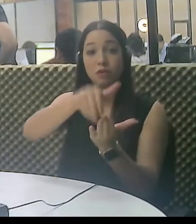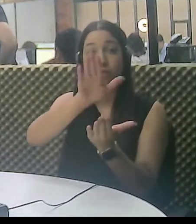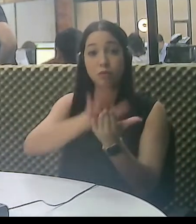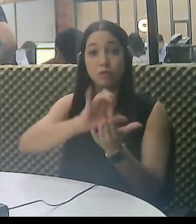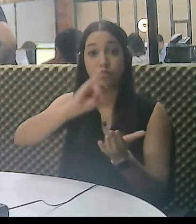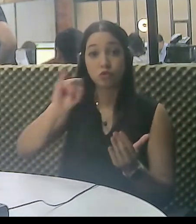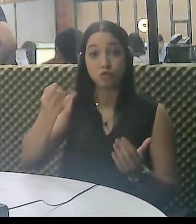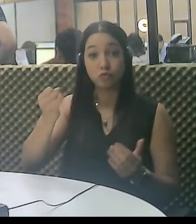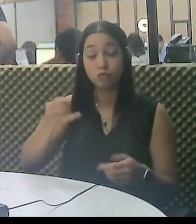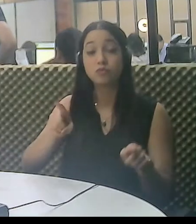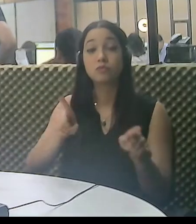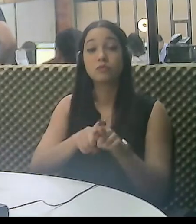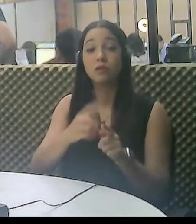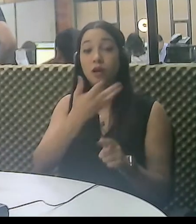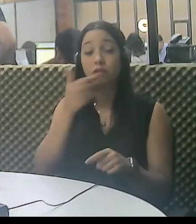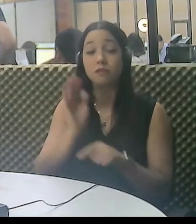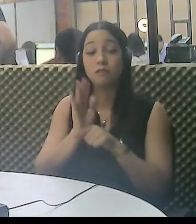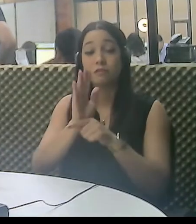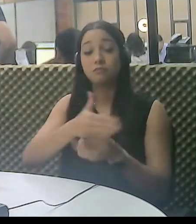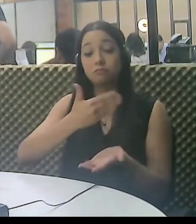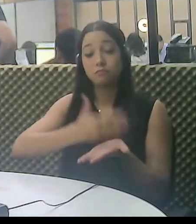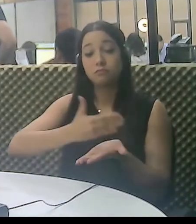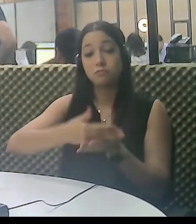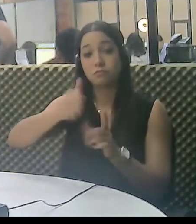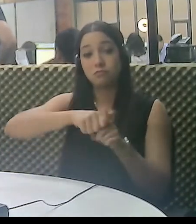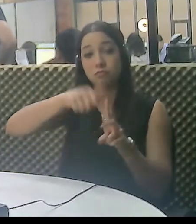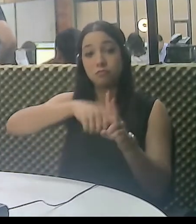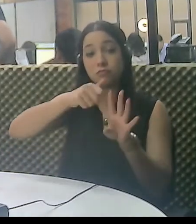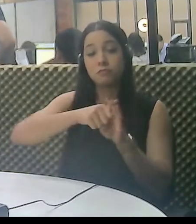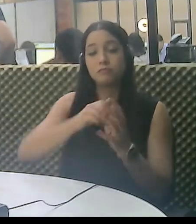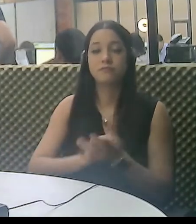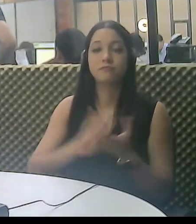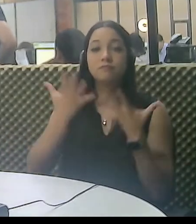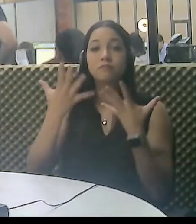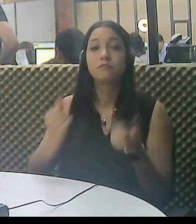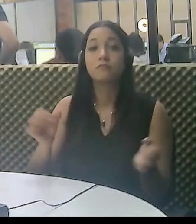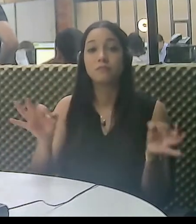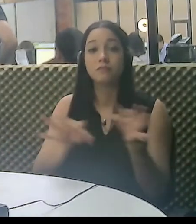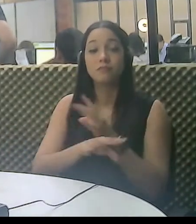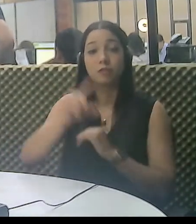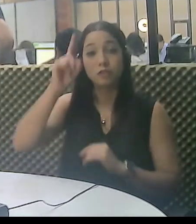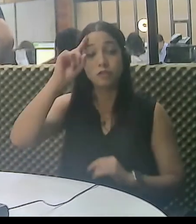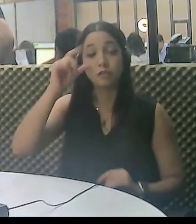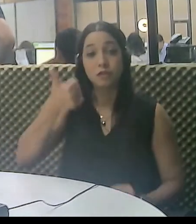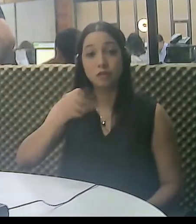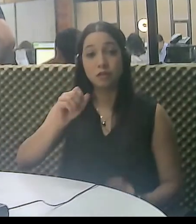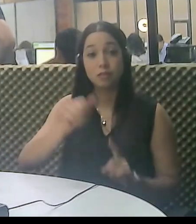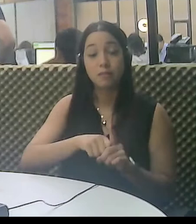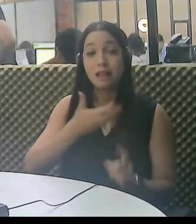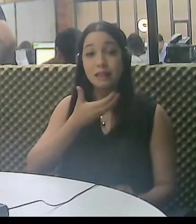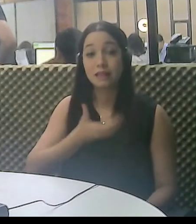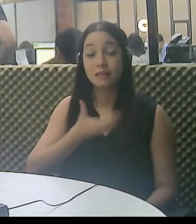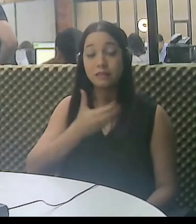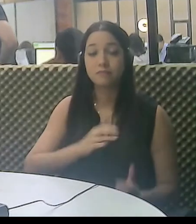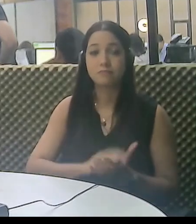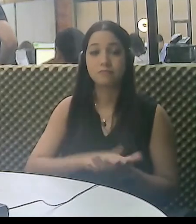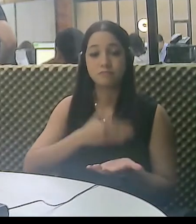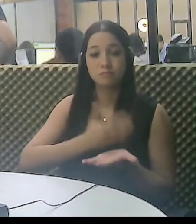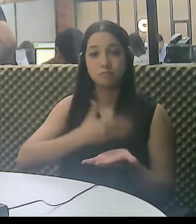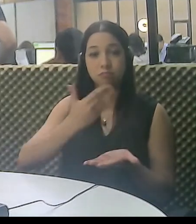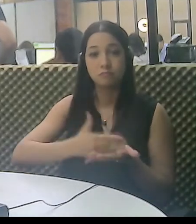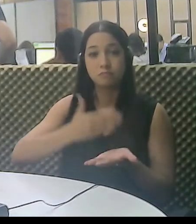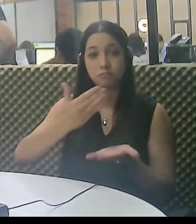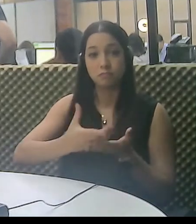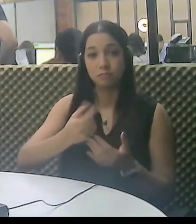juros, além de facilitar o parcelamento das dívidas. O prazo de adesão termina no dia 10 de dezembro. Cada modalidade do Refim